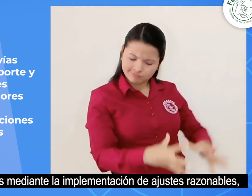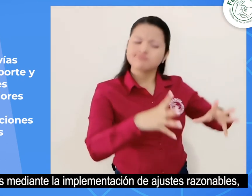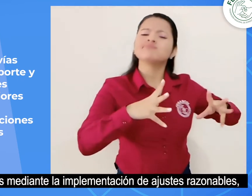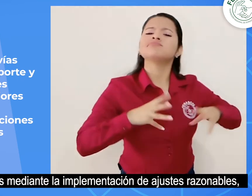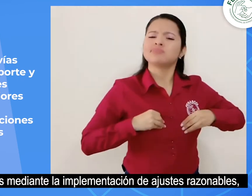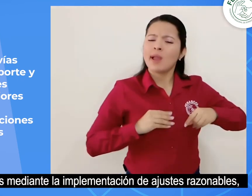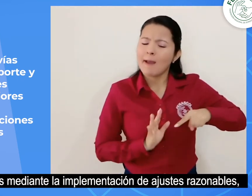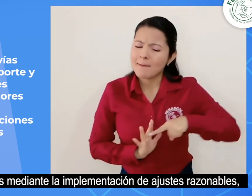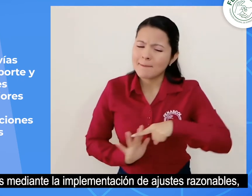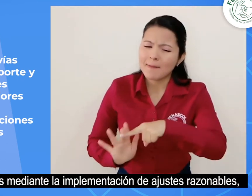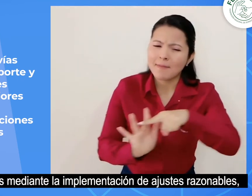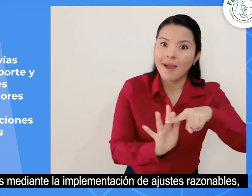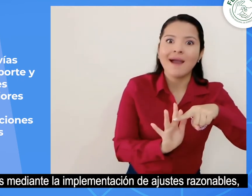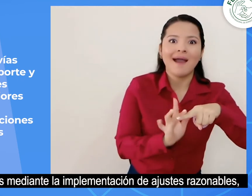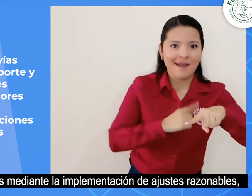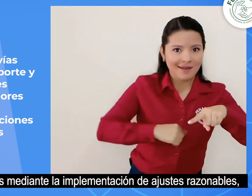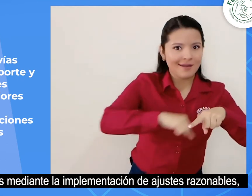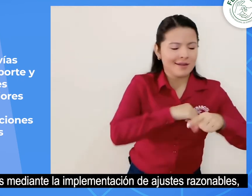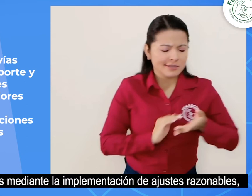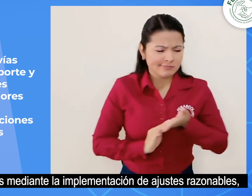de ajustes razonables.